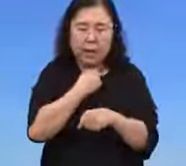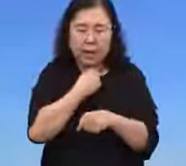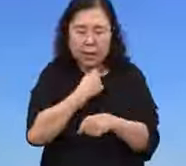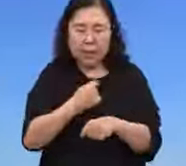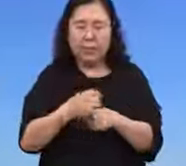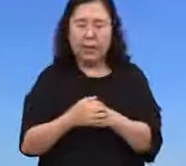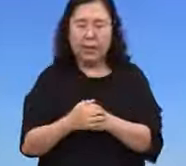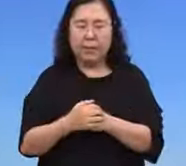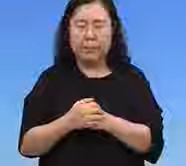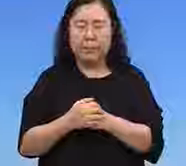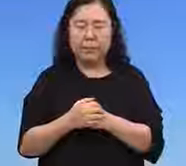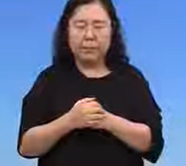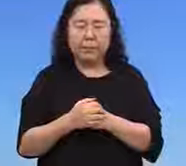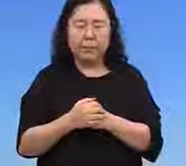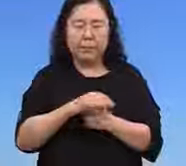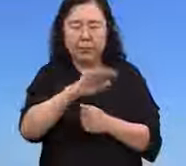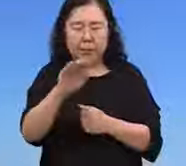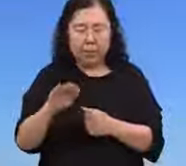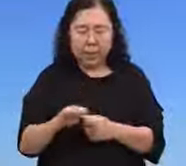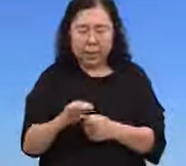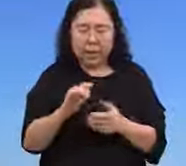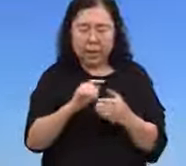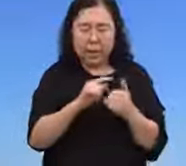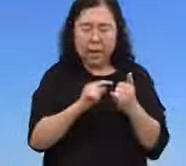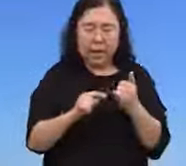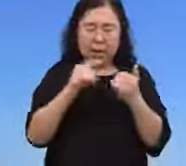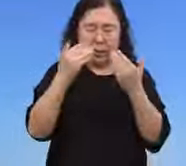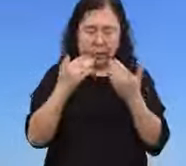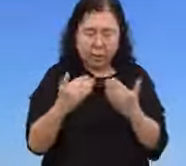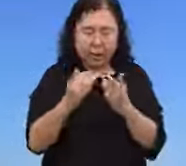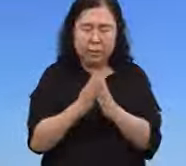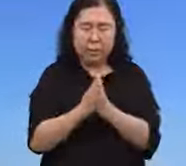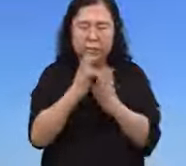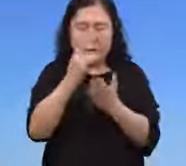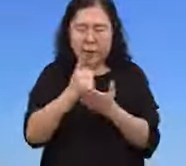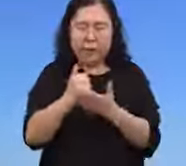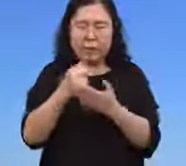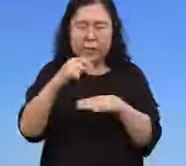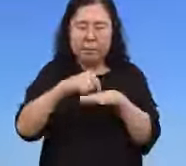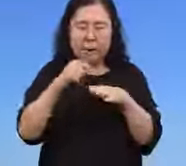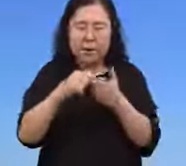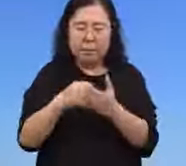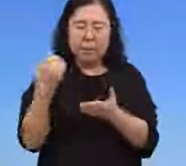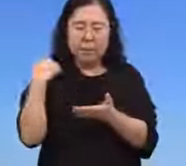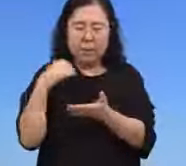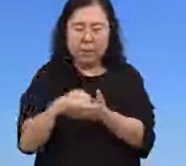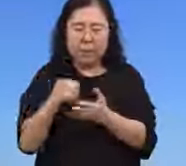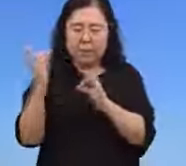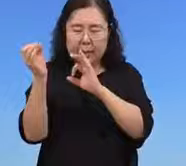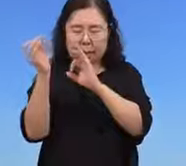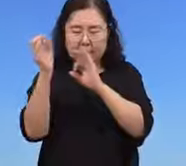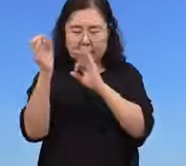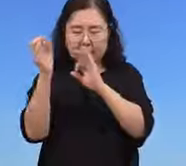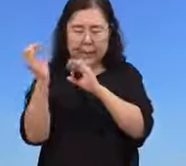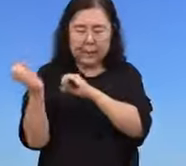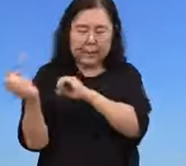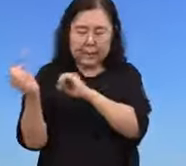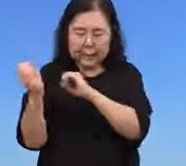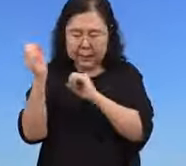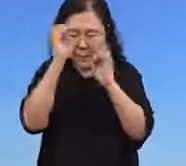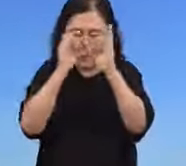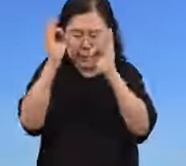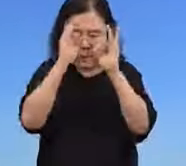헤아리 알기를 원합니다. 우리에게도 그 주님의 마음이 되찾아지기를 원합니다. 잃어버린 한 영혼에